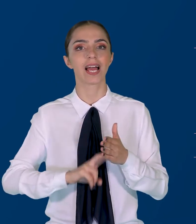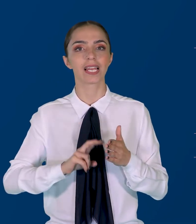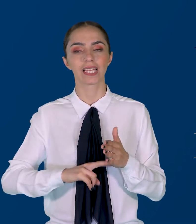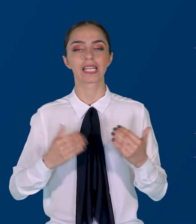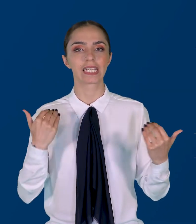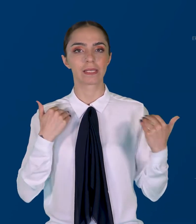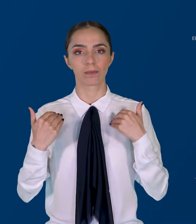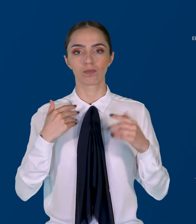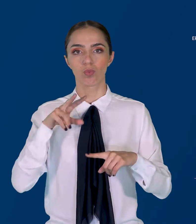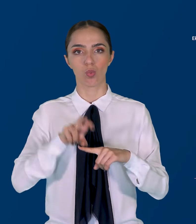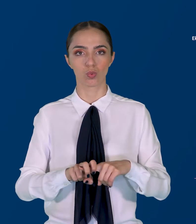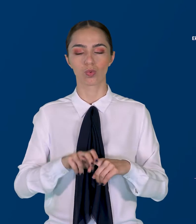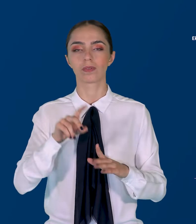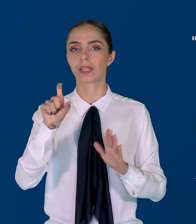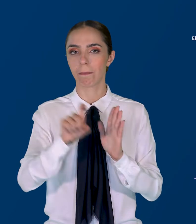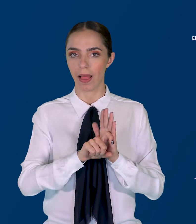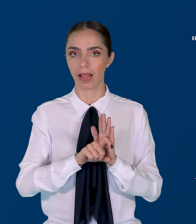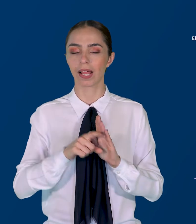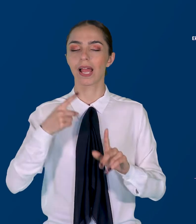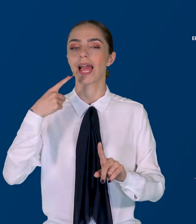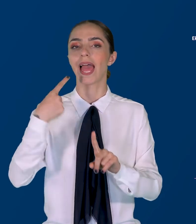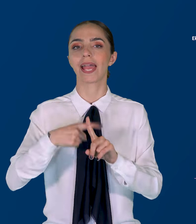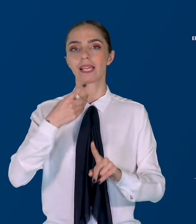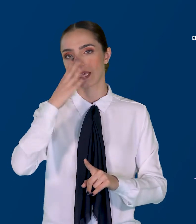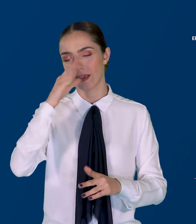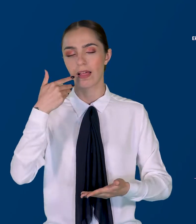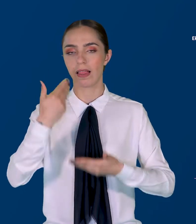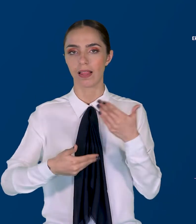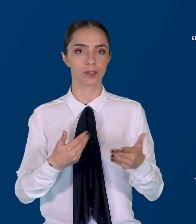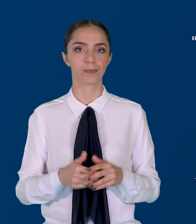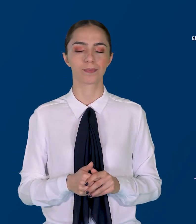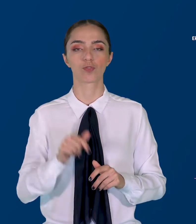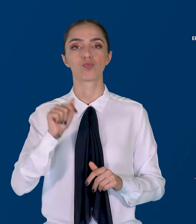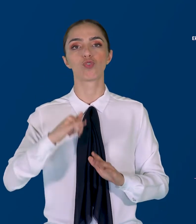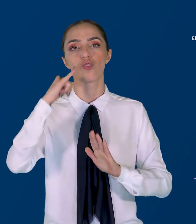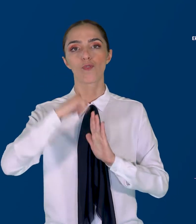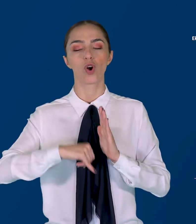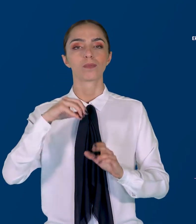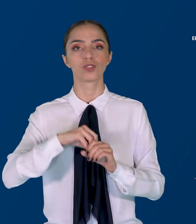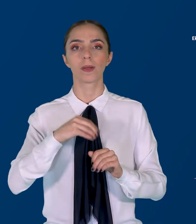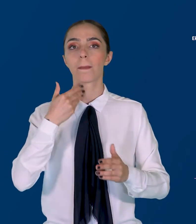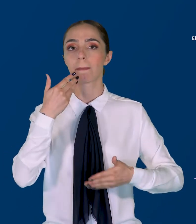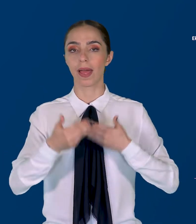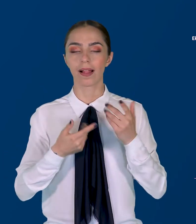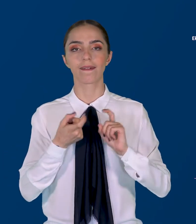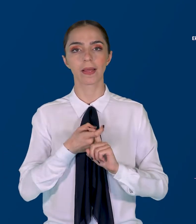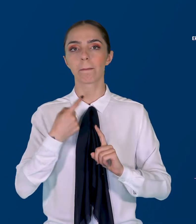diğer. Ek beyanlar. İş bu formda beyan ve bilgileri incelediğimi ve